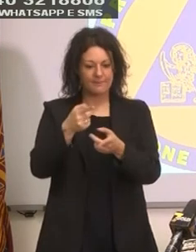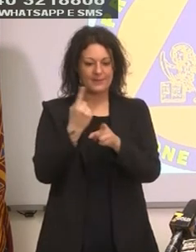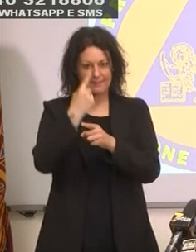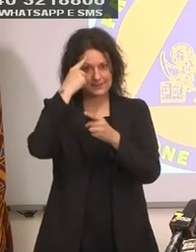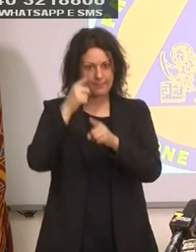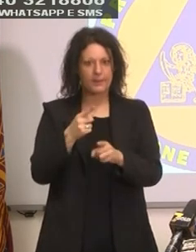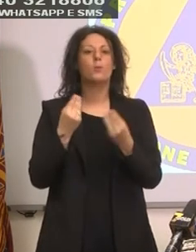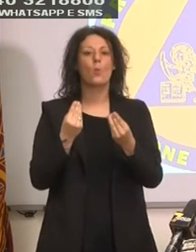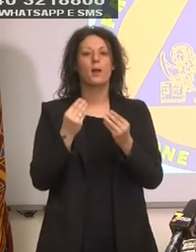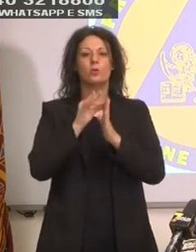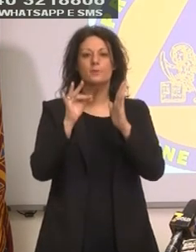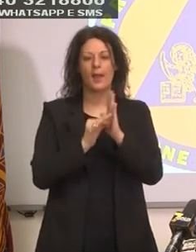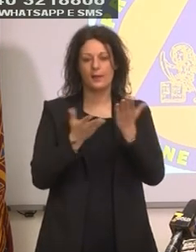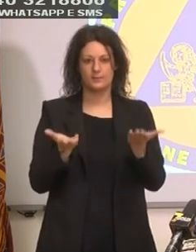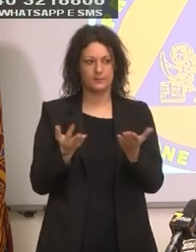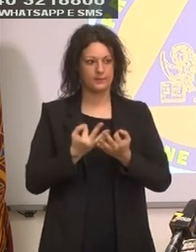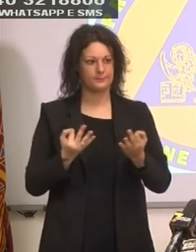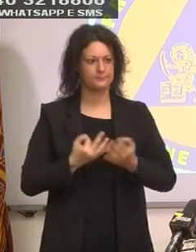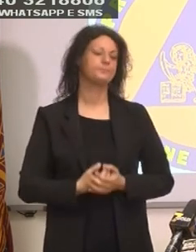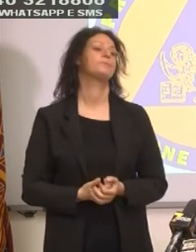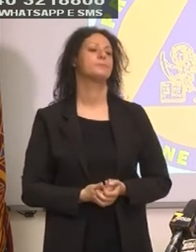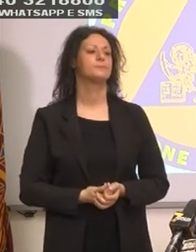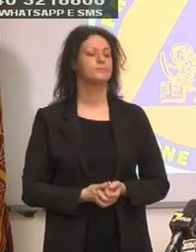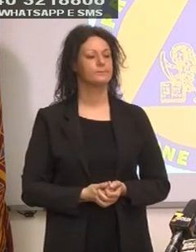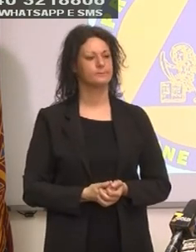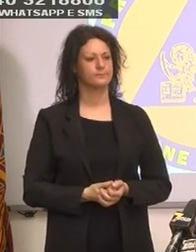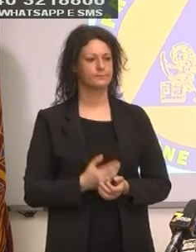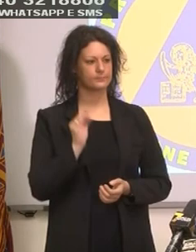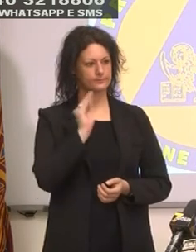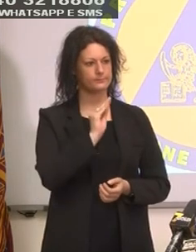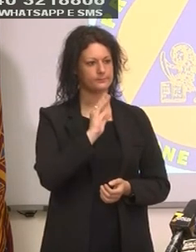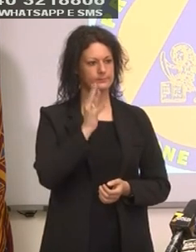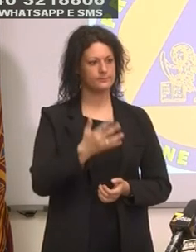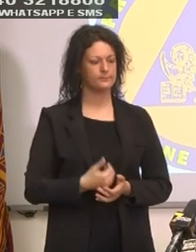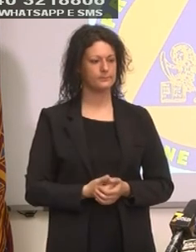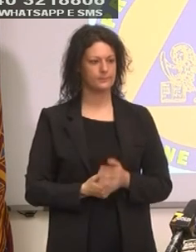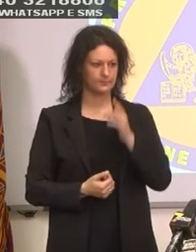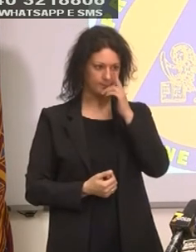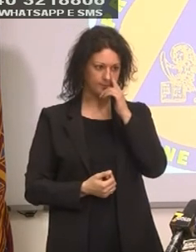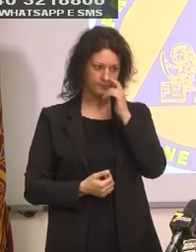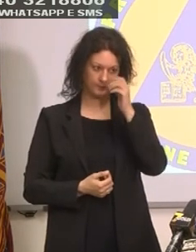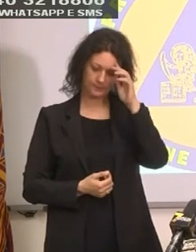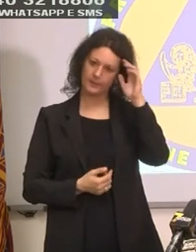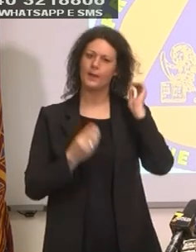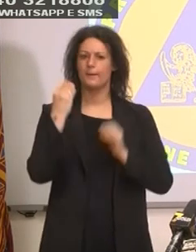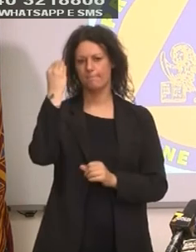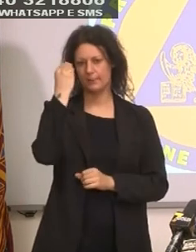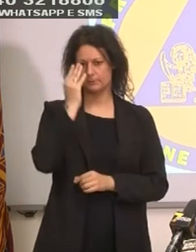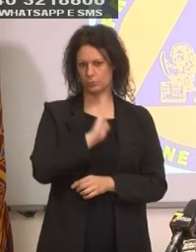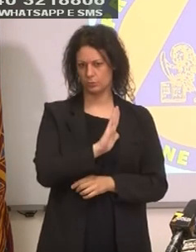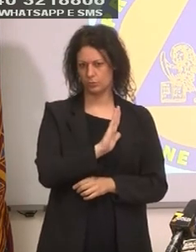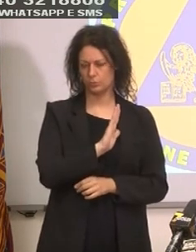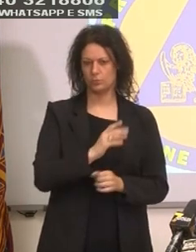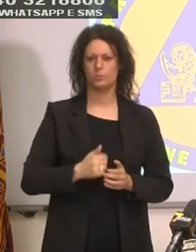oppure no? Su questo le chiedo l'ultimo dettaglio, poi mi taglio. Prego. Dal suo punto di vista, è più corretto,